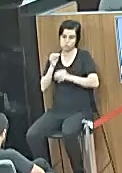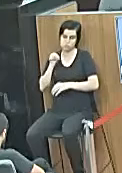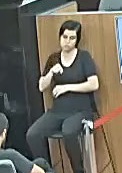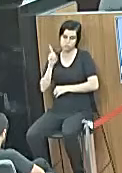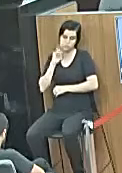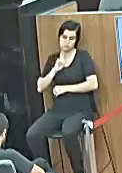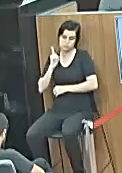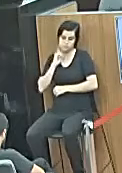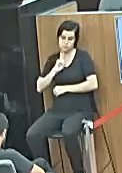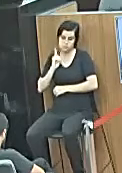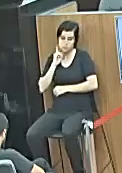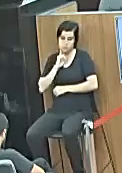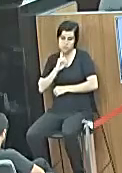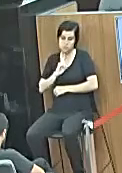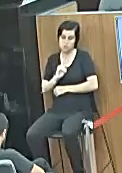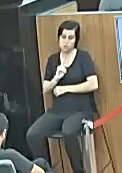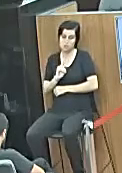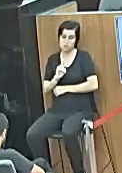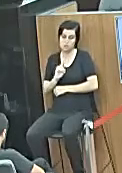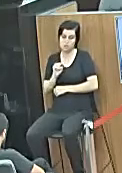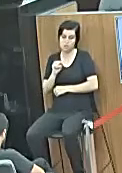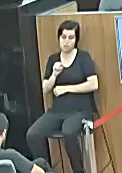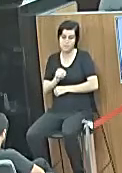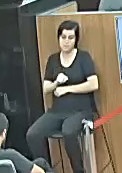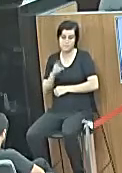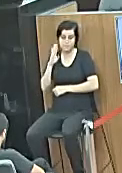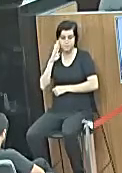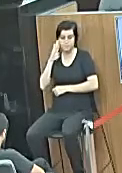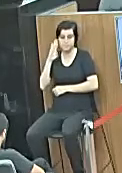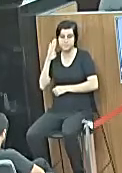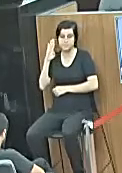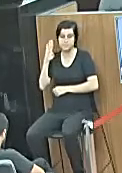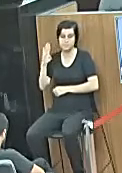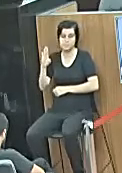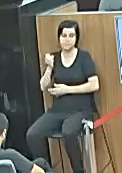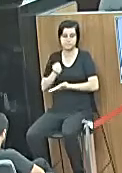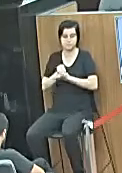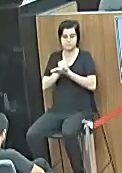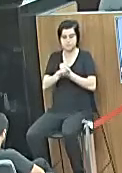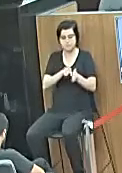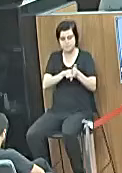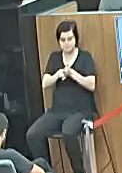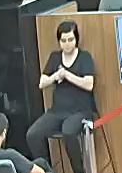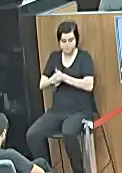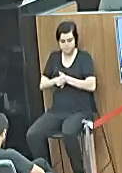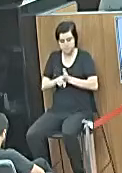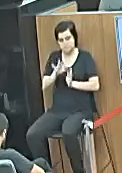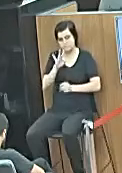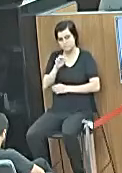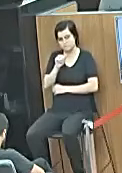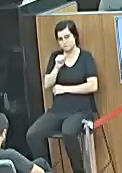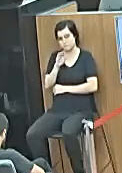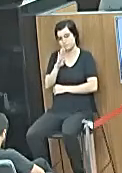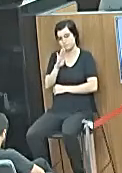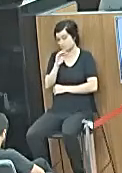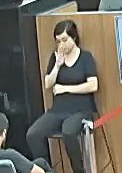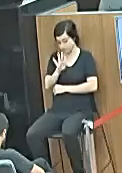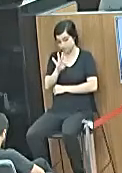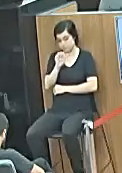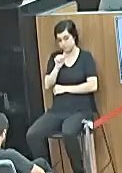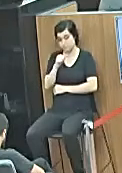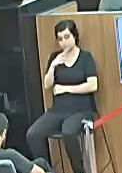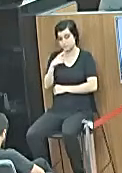gerais ela é basicamente concentrada na fundação de amparo à pesquisa do estado a fapemig e que nos últimos